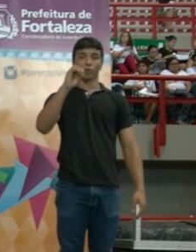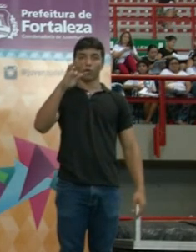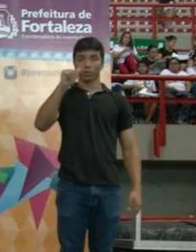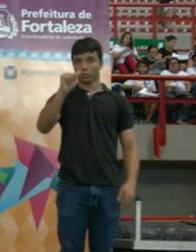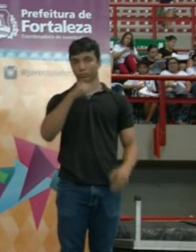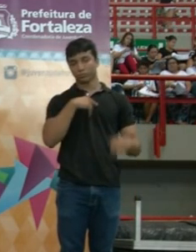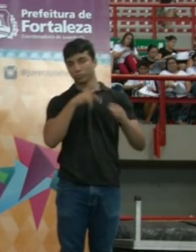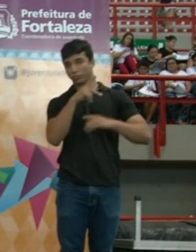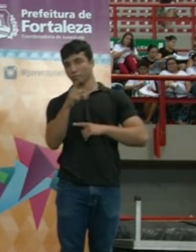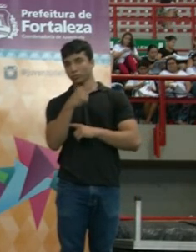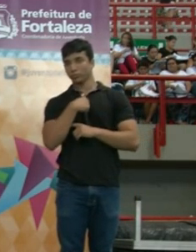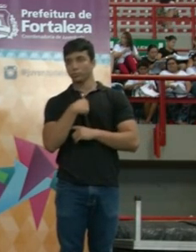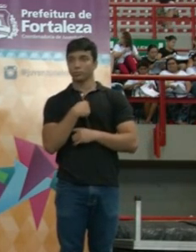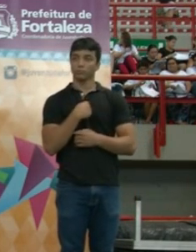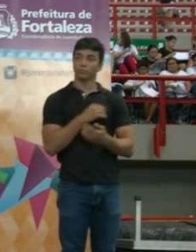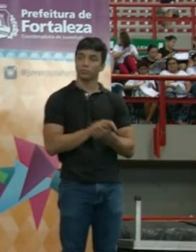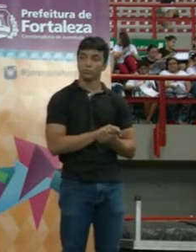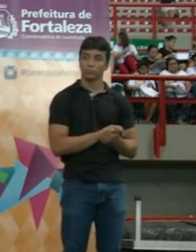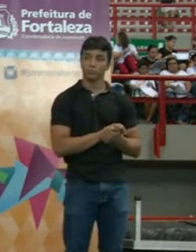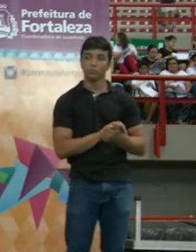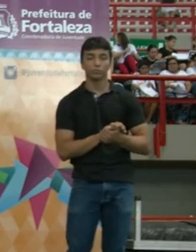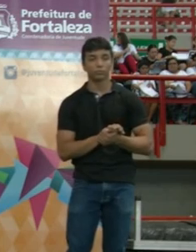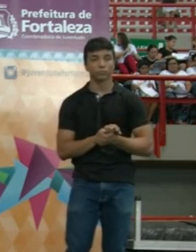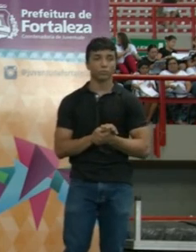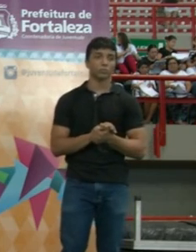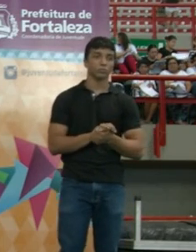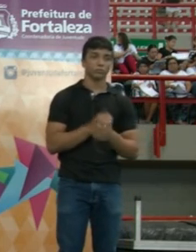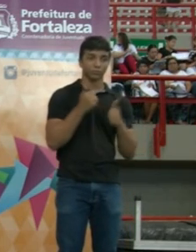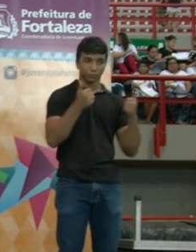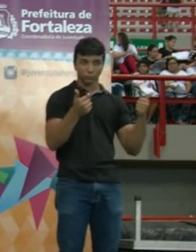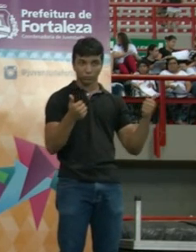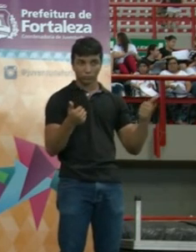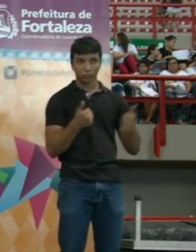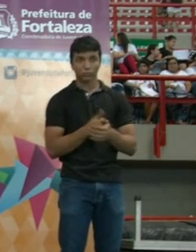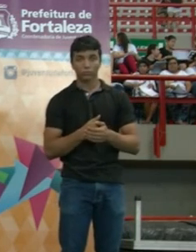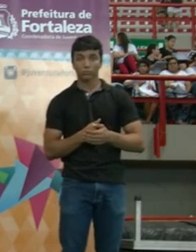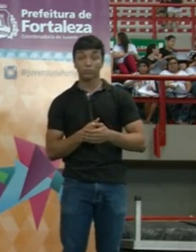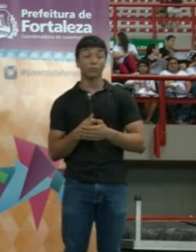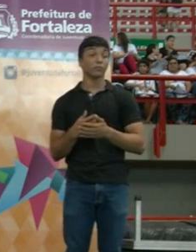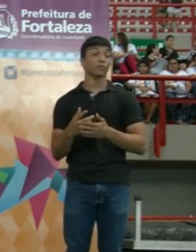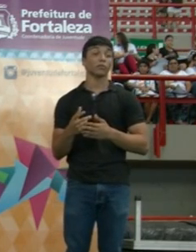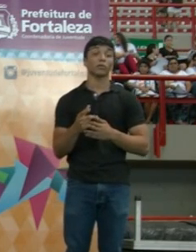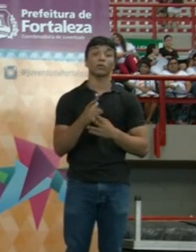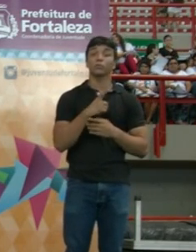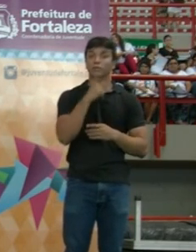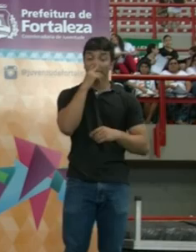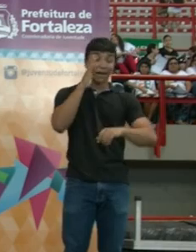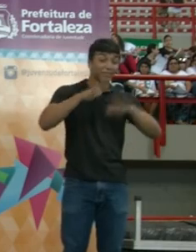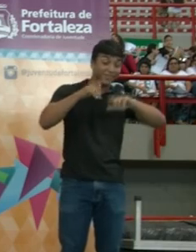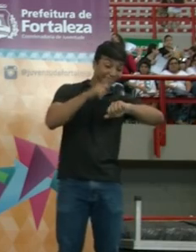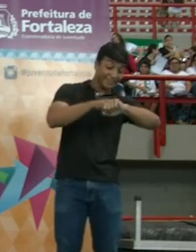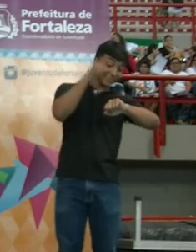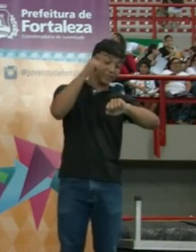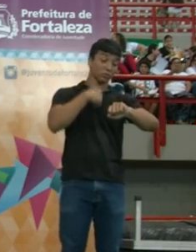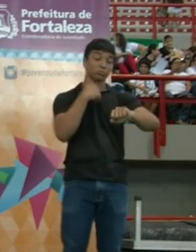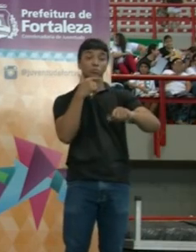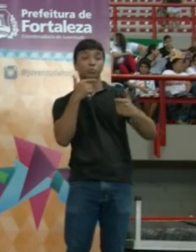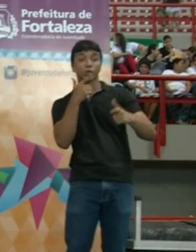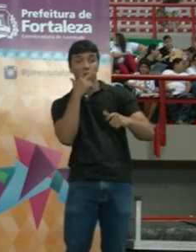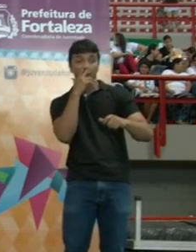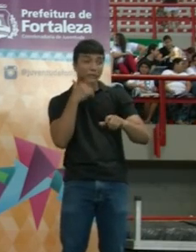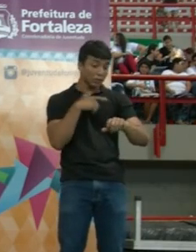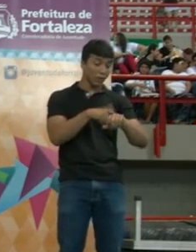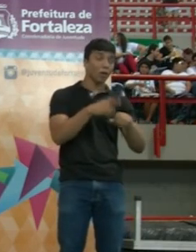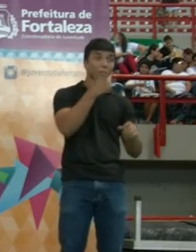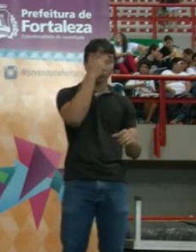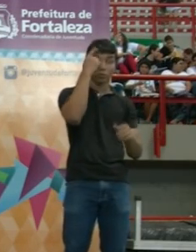Frota. Vocês me acham no Face nesse endereço aí, tá? Não tenho às vezes muito tempo para resolver uma